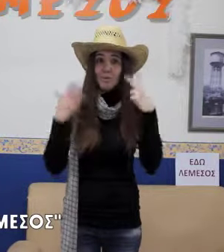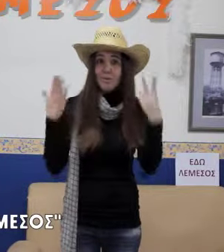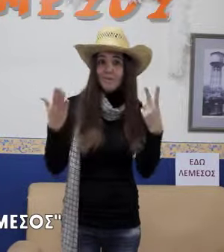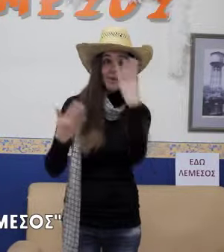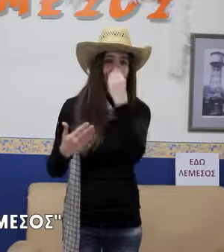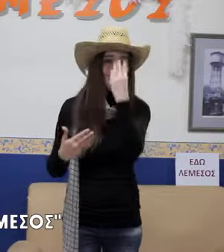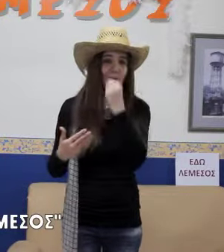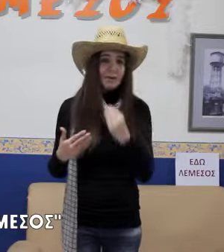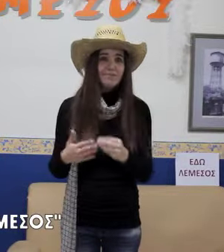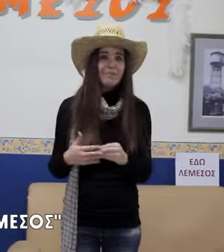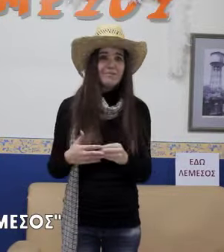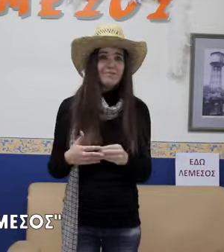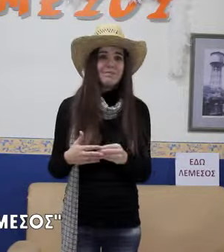Φεβρουαρίου, να είστε όλοι εκεί.